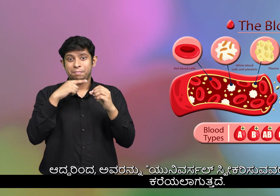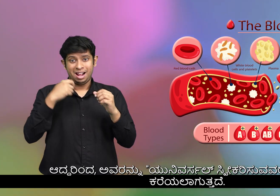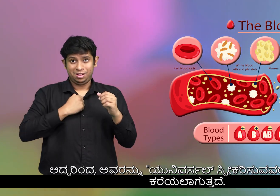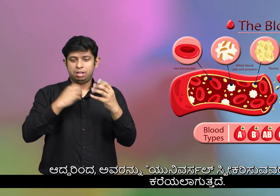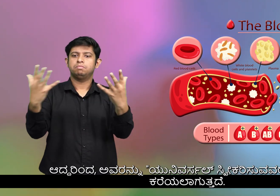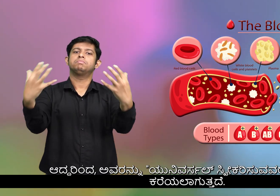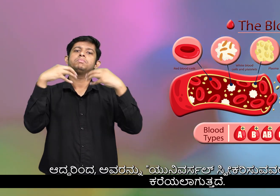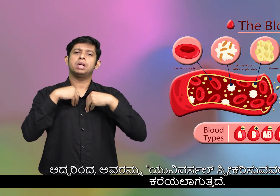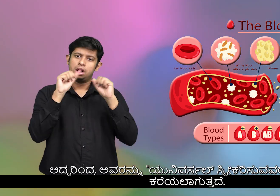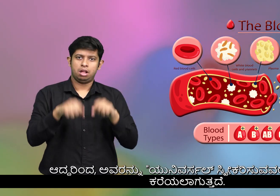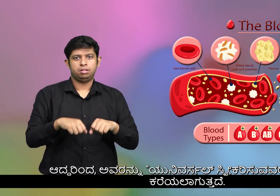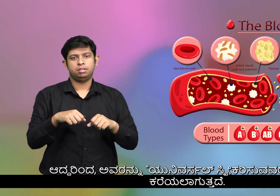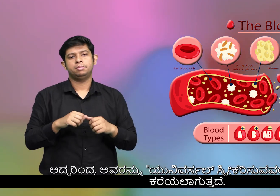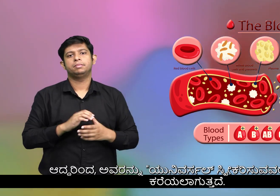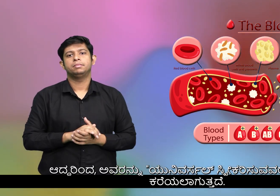ಸ್ವೀಕರಿಸುವವರು ಎಂದು ಕರೆಯಲಾಗುತ್ತದೆ.